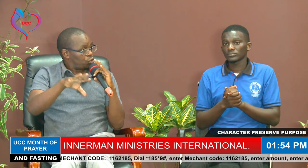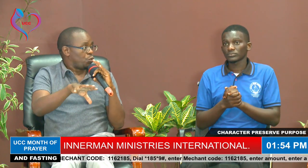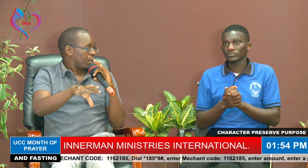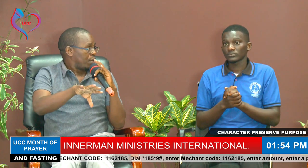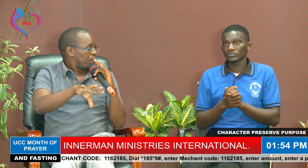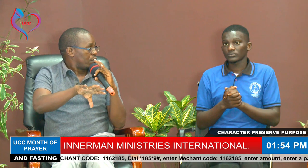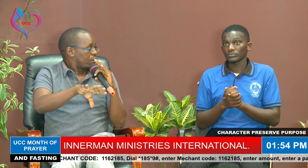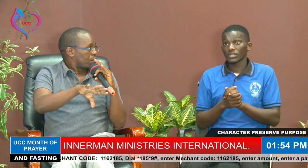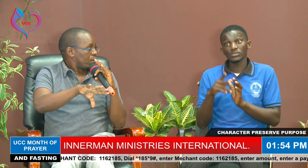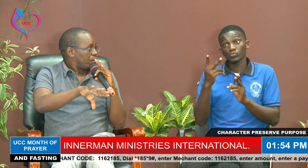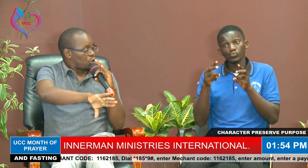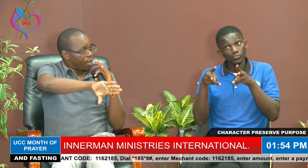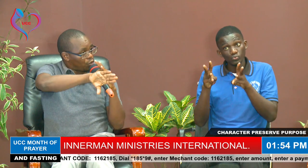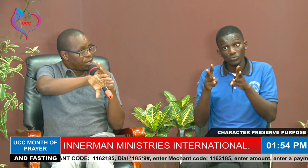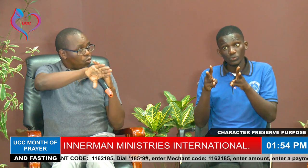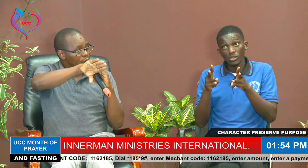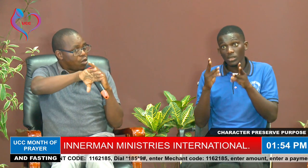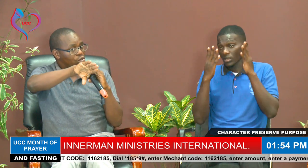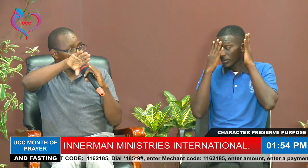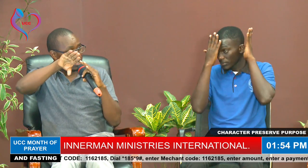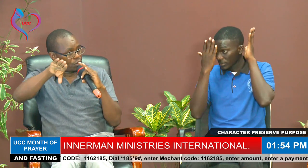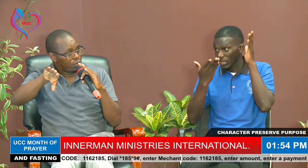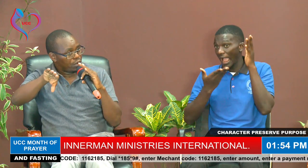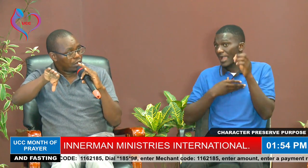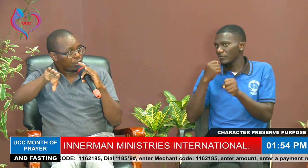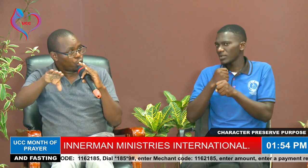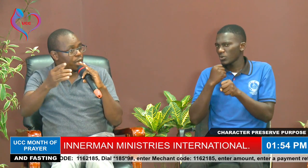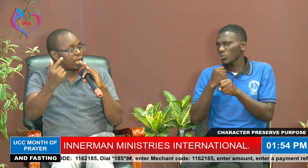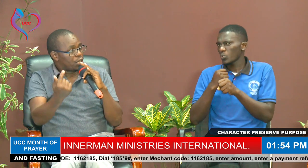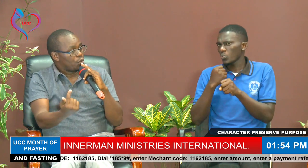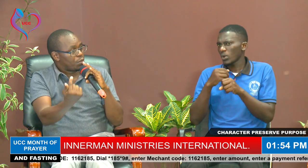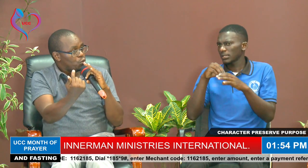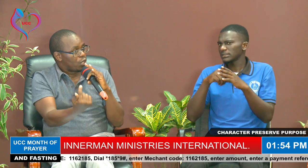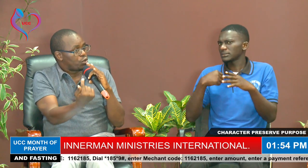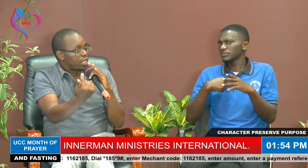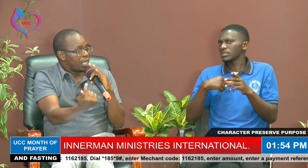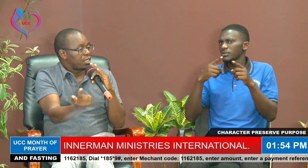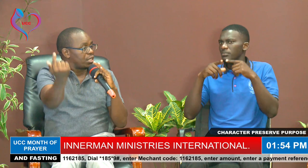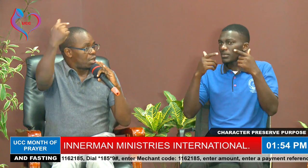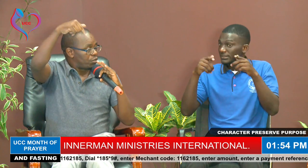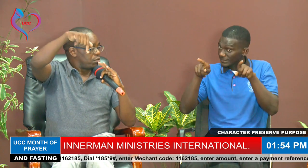two way. Bishop I normally mugwa nkozemu chokana nge normally mugwe nkoze as a result.